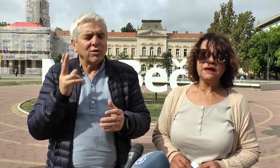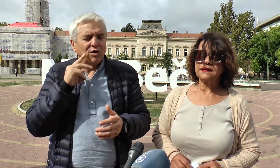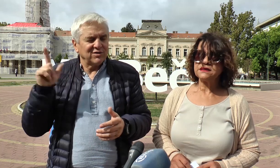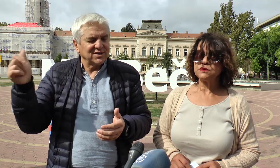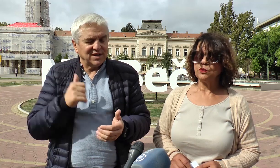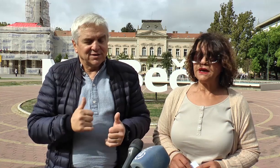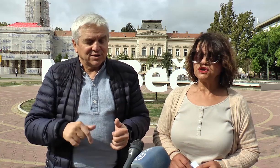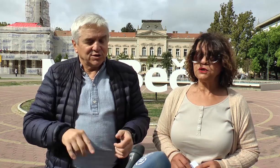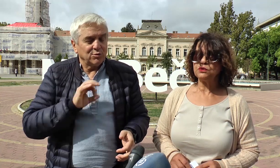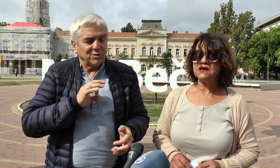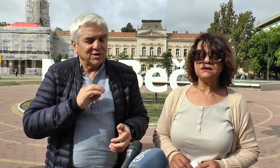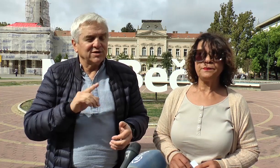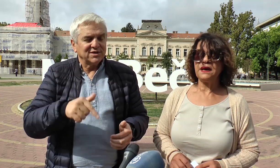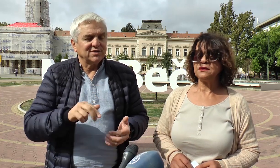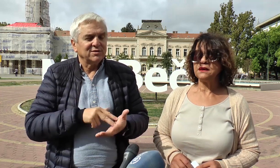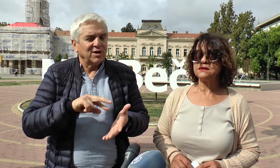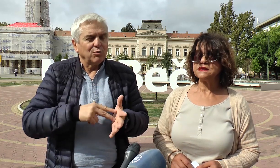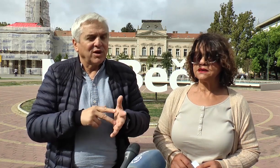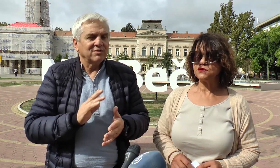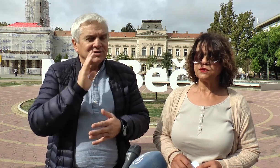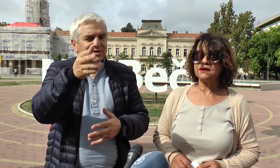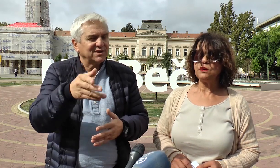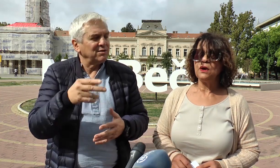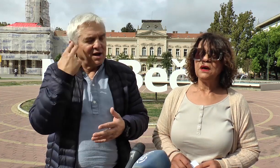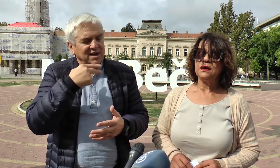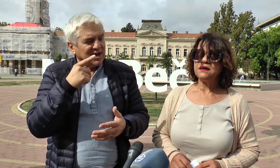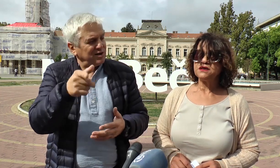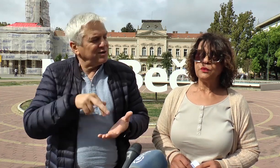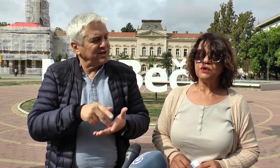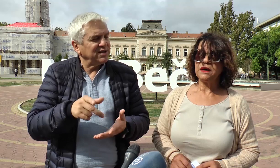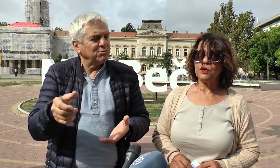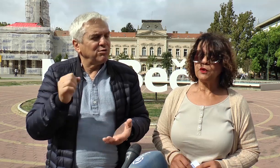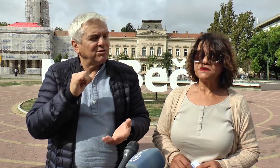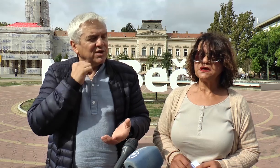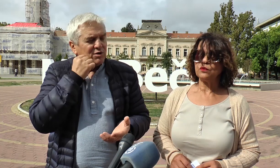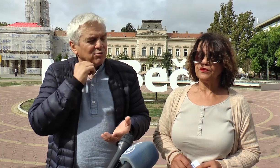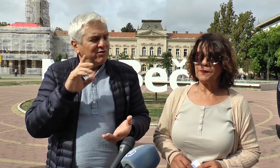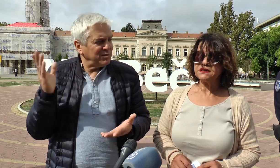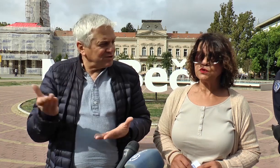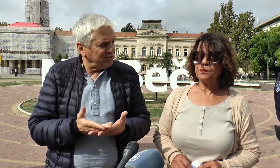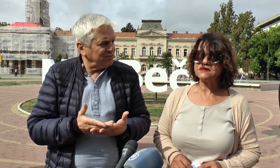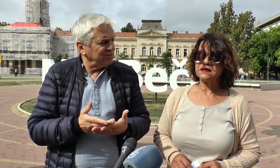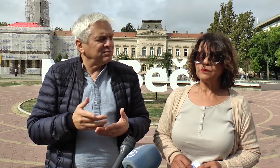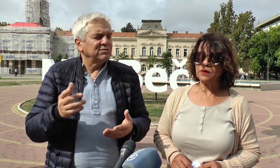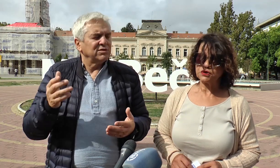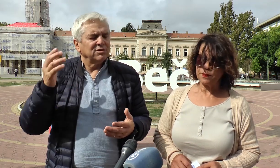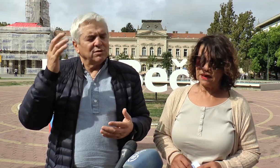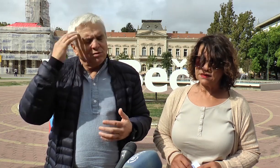is. Mivel ezt a projektumot október 3-án mutatták be Újvidéken, most Óbecsén, majd a tervek szerint